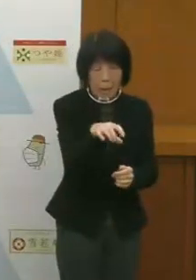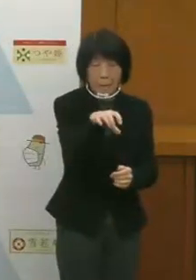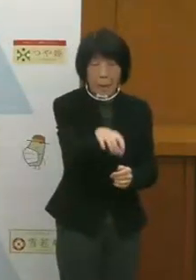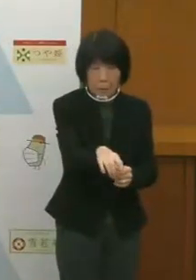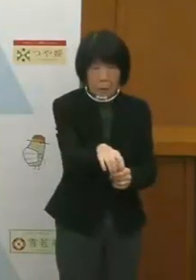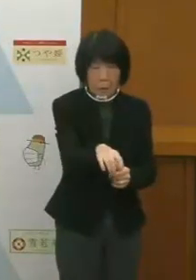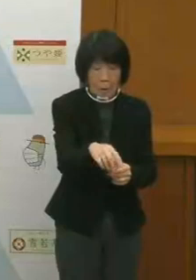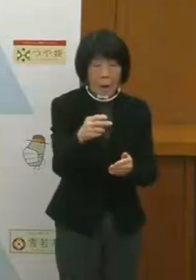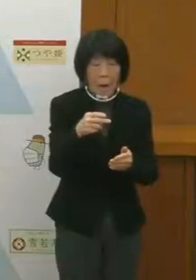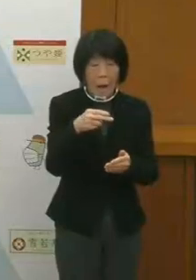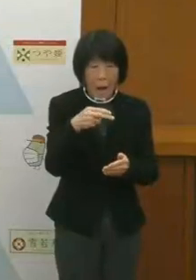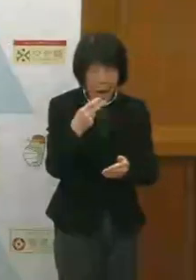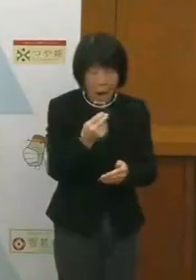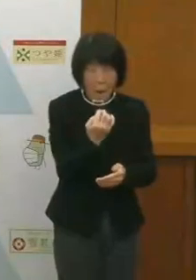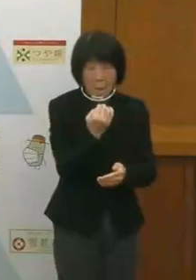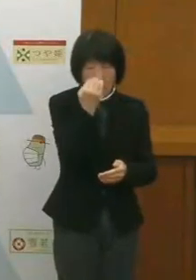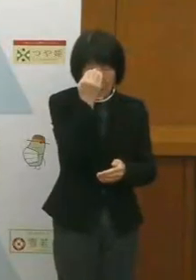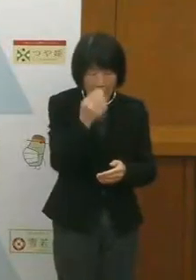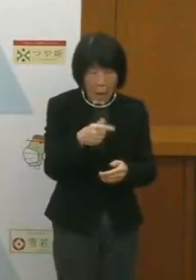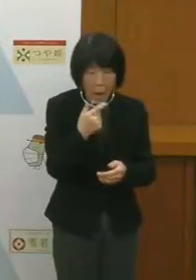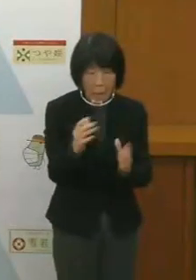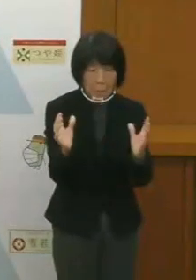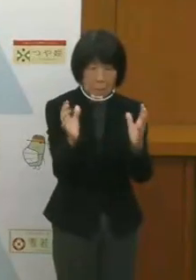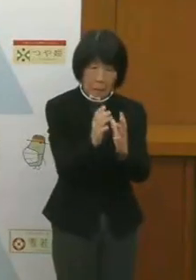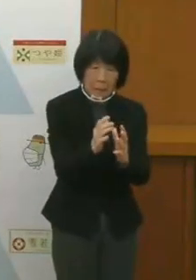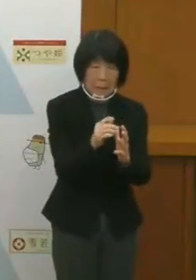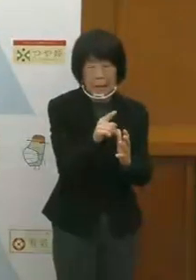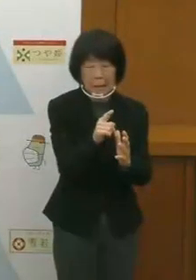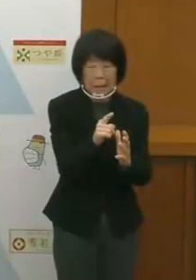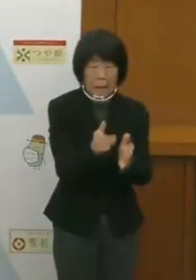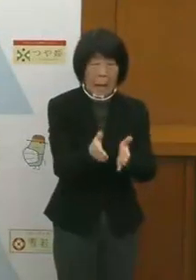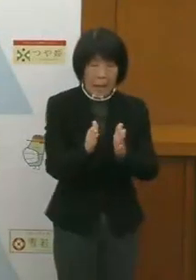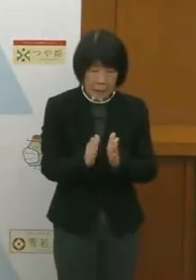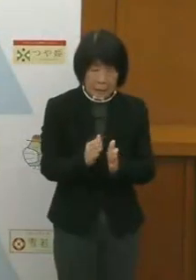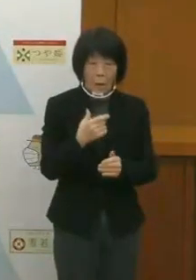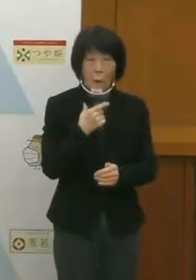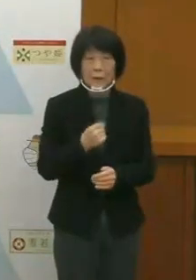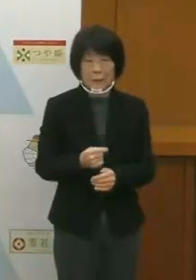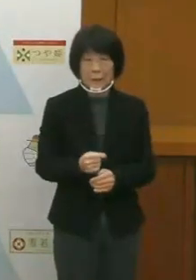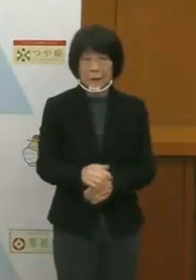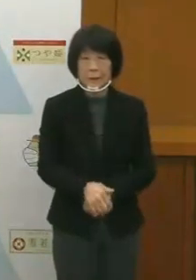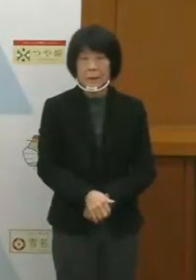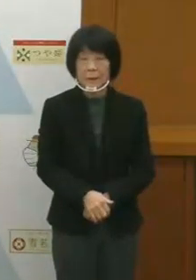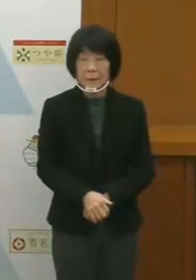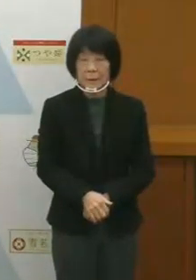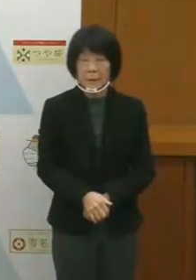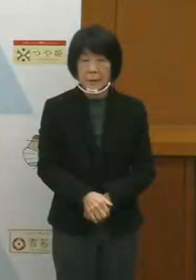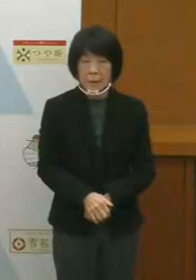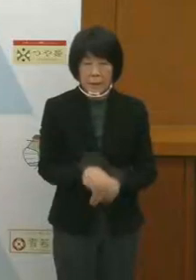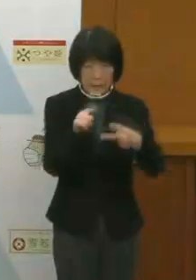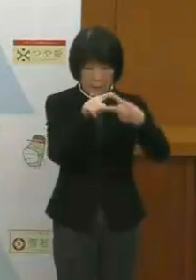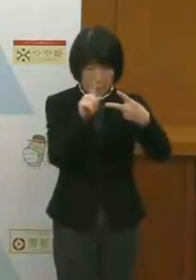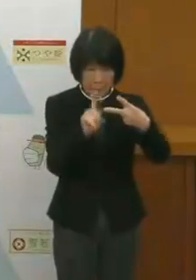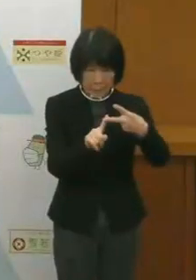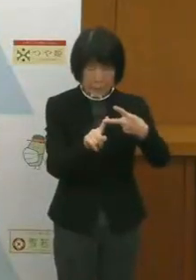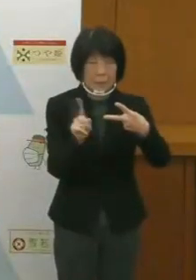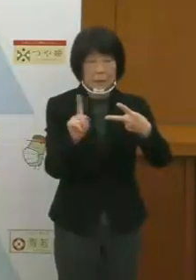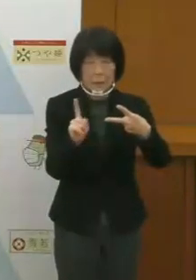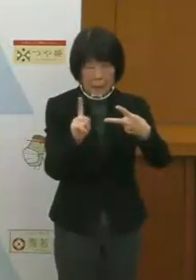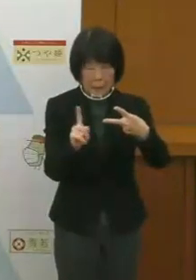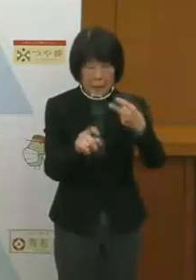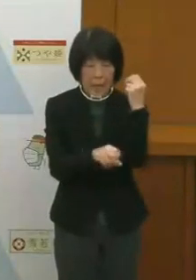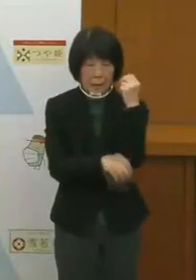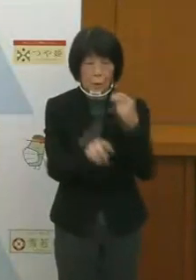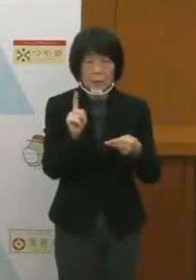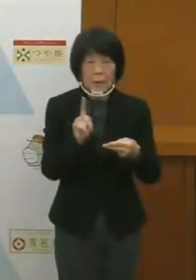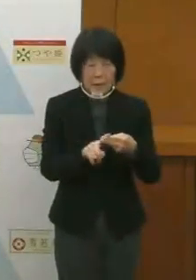では飲酒を伴う会合を控えていただくようお願いいたします。2点目は基